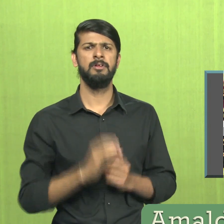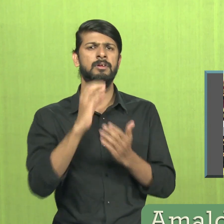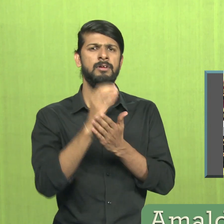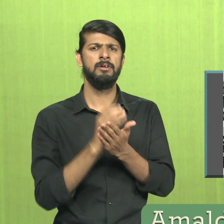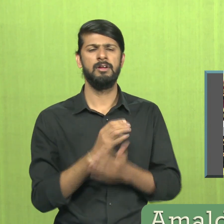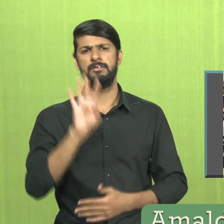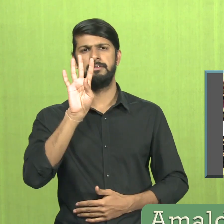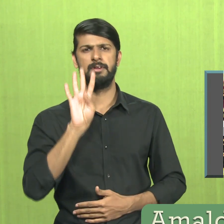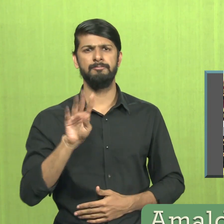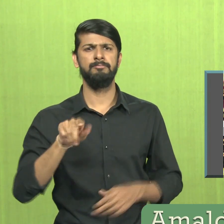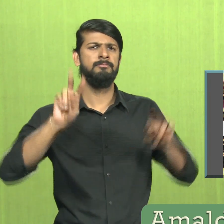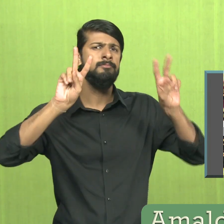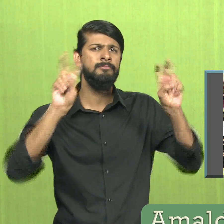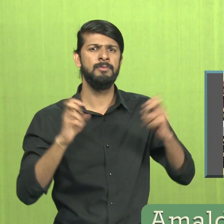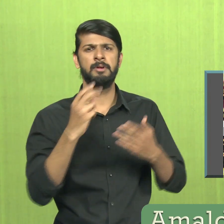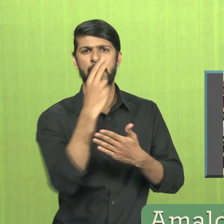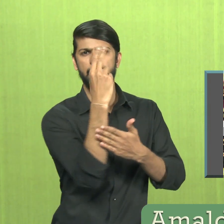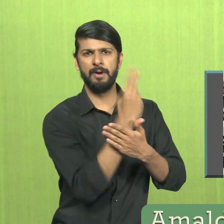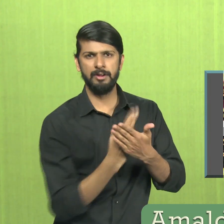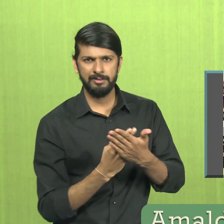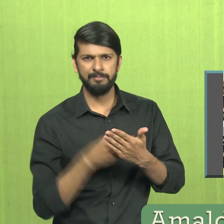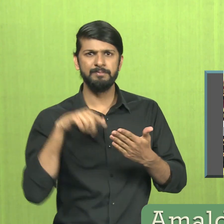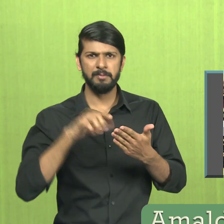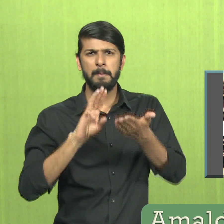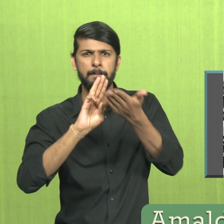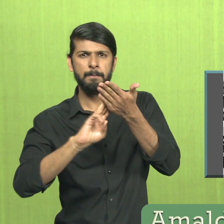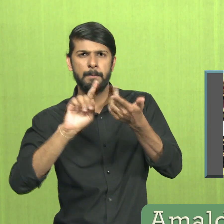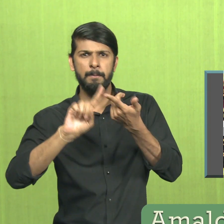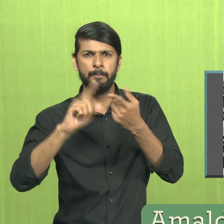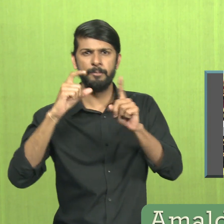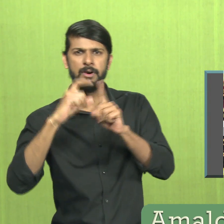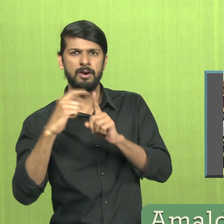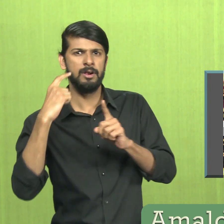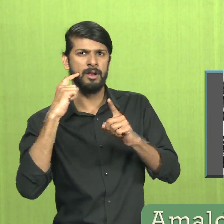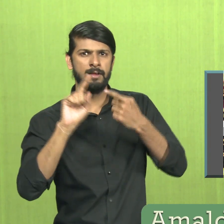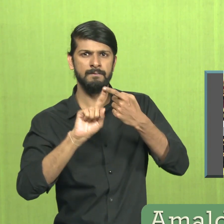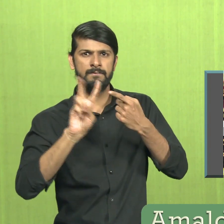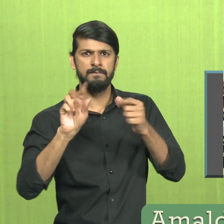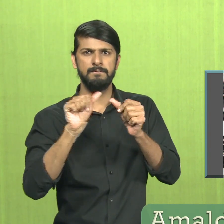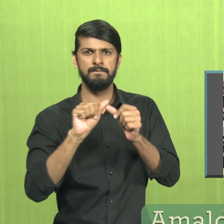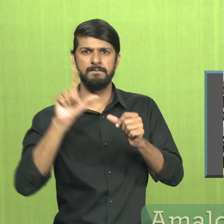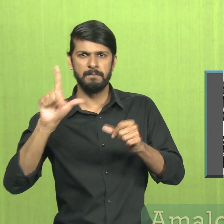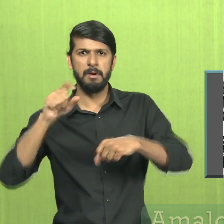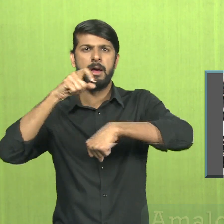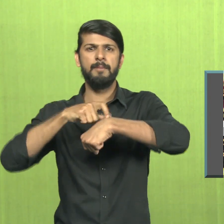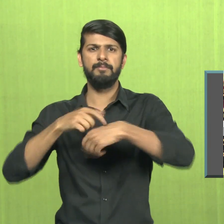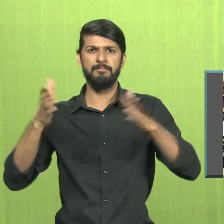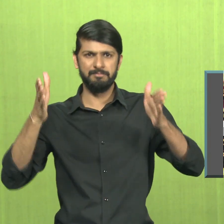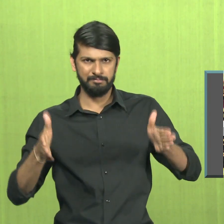सीरीज वेसिलेशन अध यह पेंटिंग ऑफ मिडिवल पीरियड आ